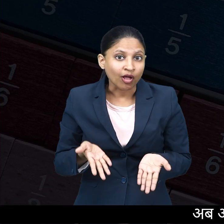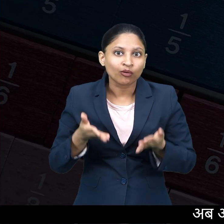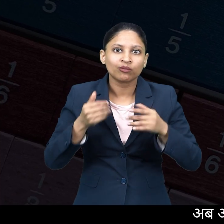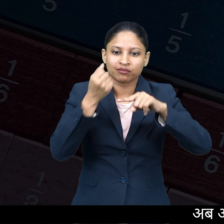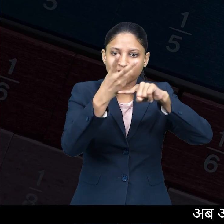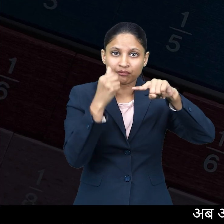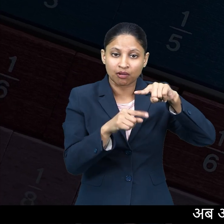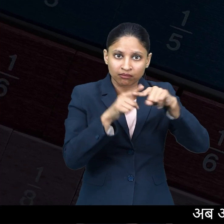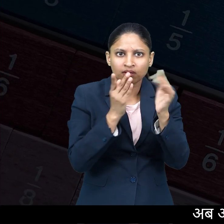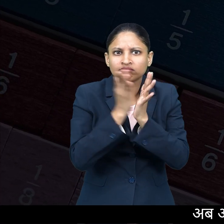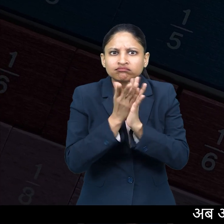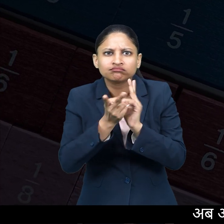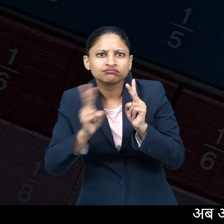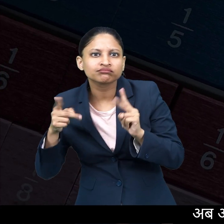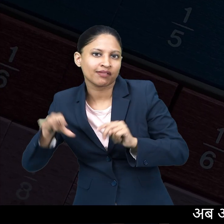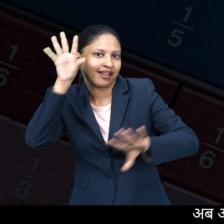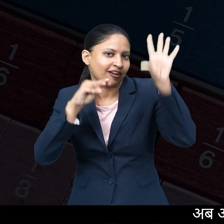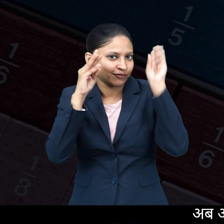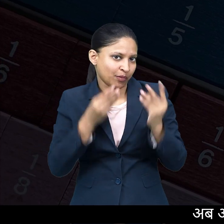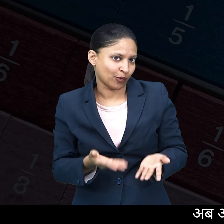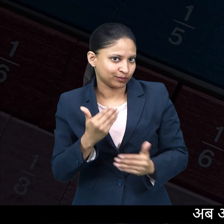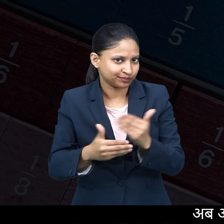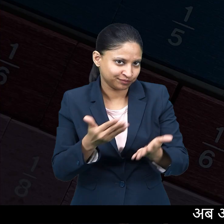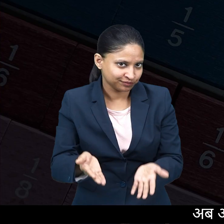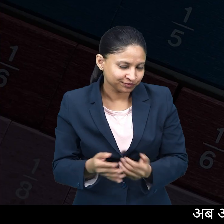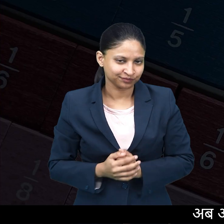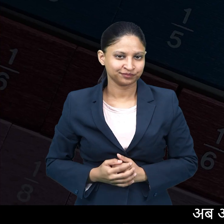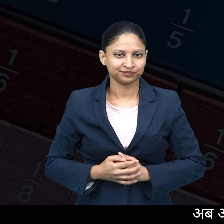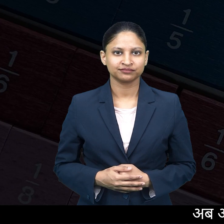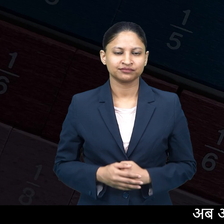अब आइए अंशों के प्रकार को जानें।